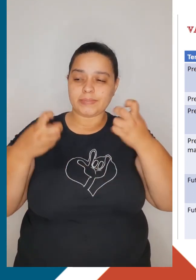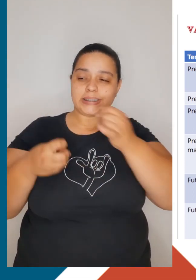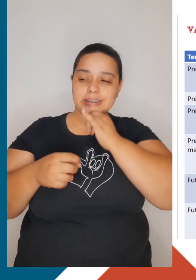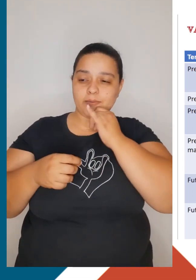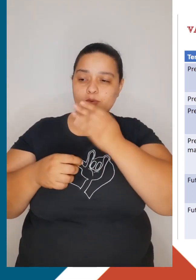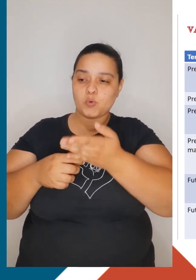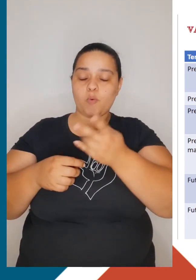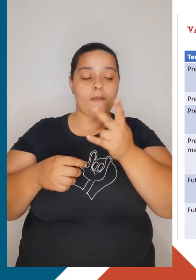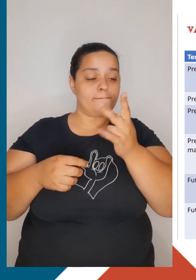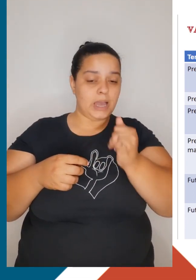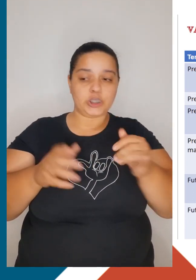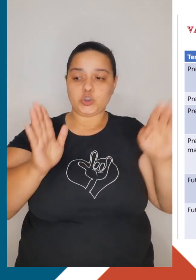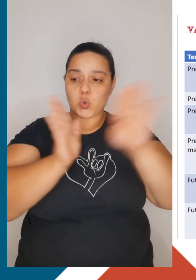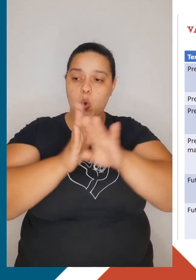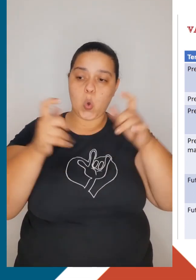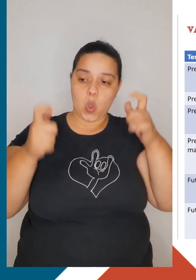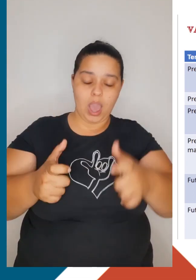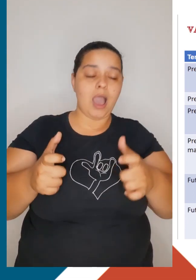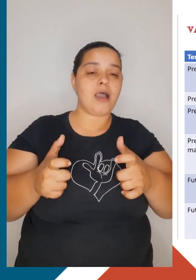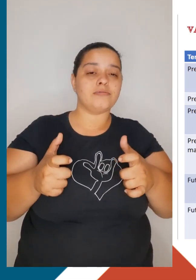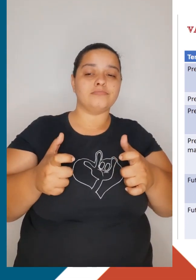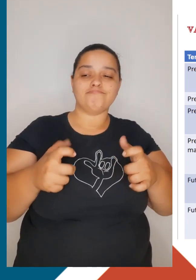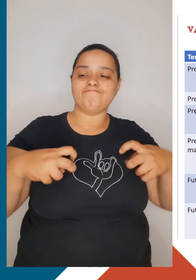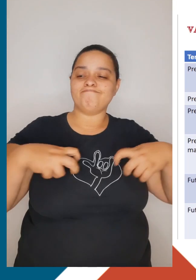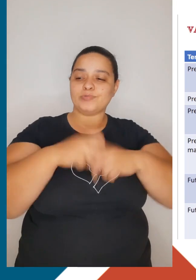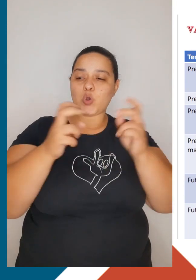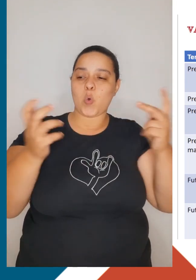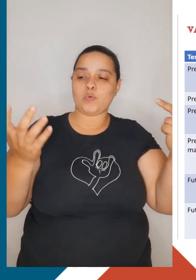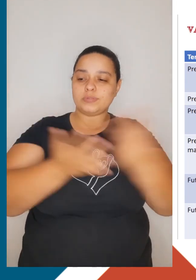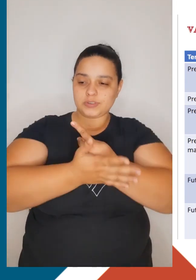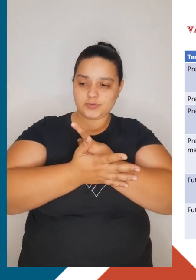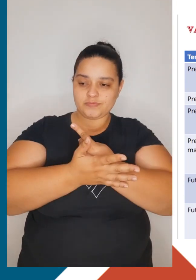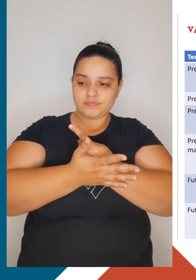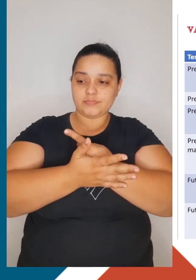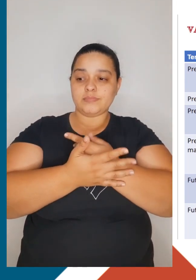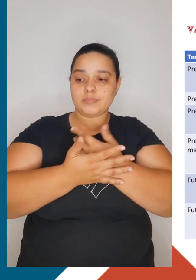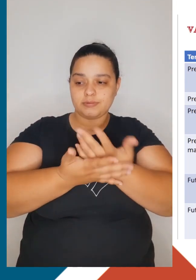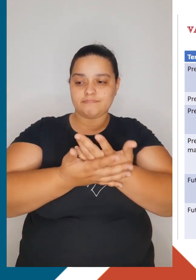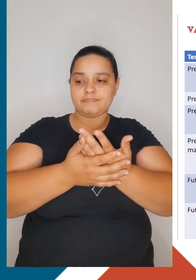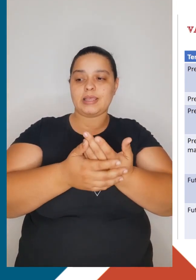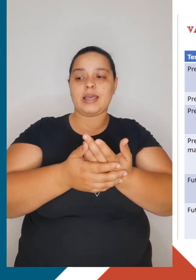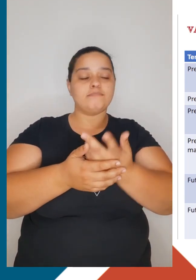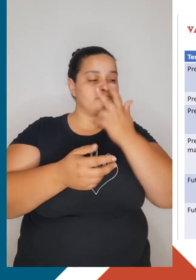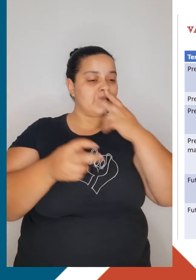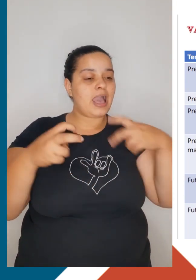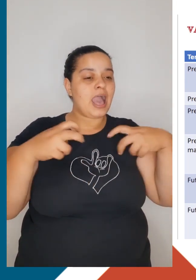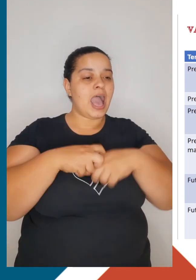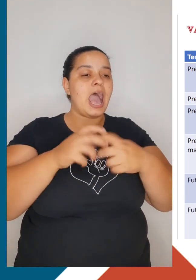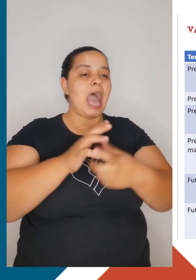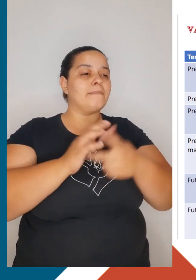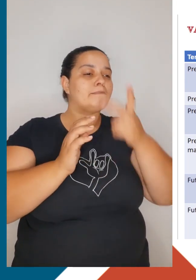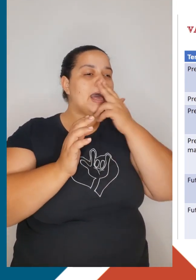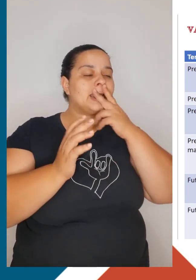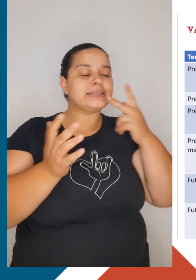nesse exemplo. O pai chegou ao local onde o acidente acontecera. Entendemos então que o acidente ocorreu antes do pai chegar